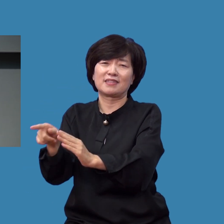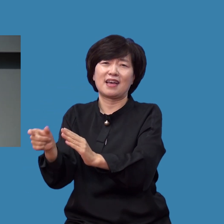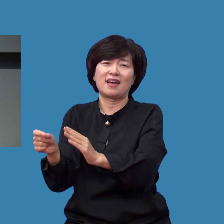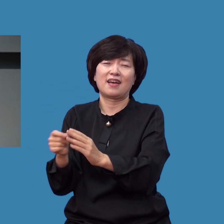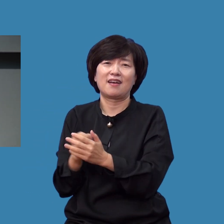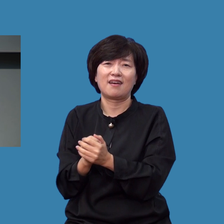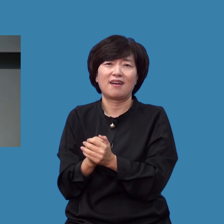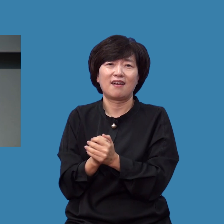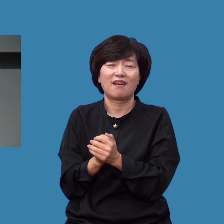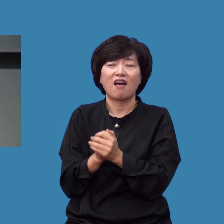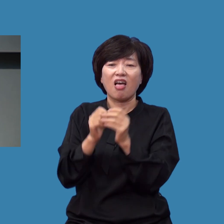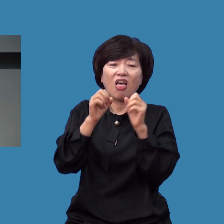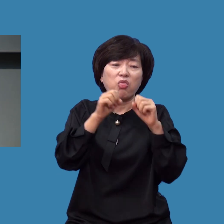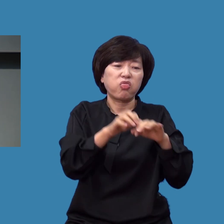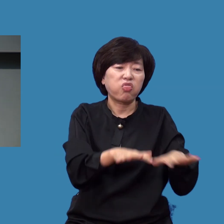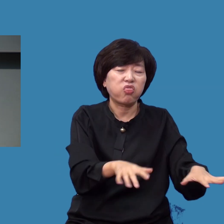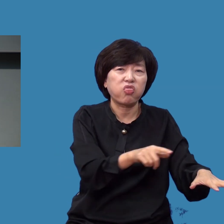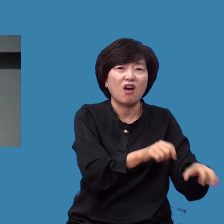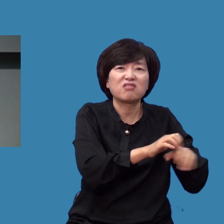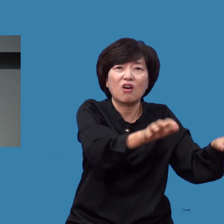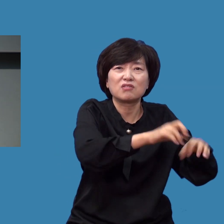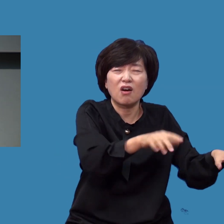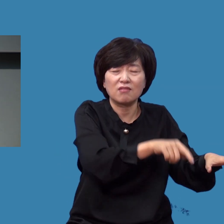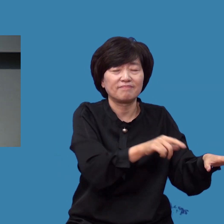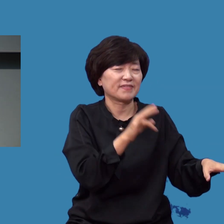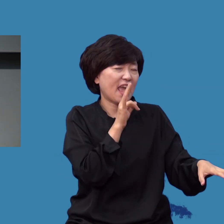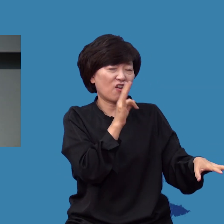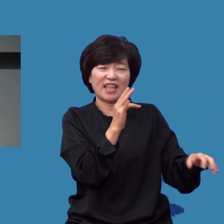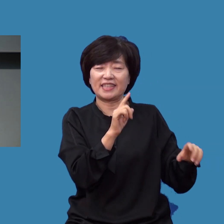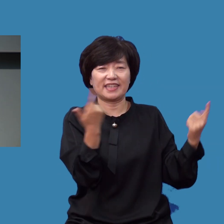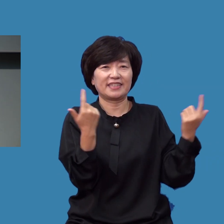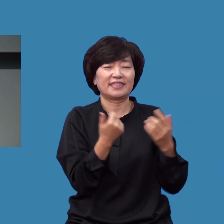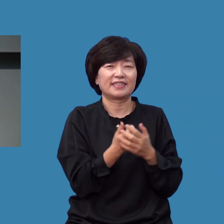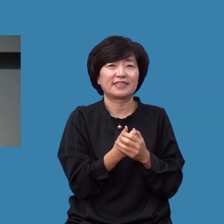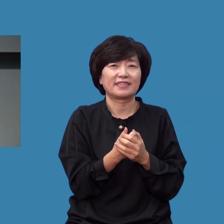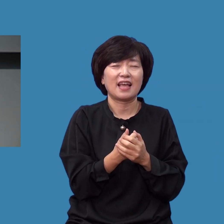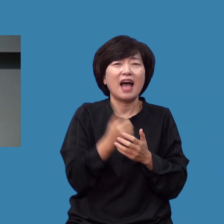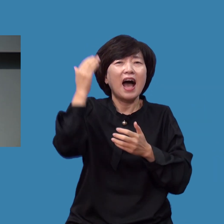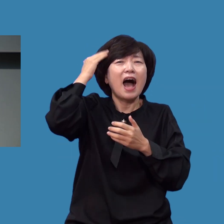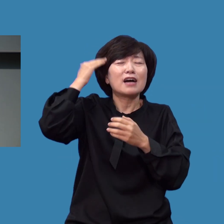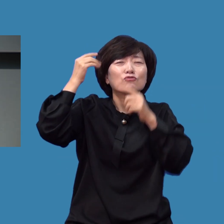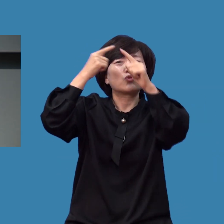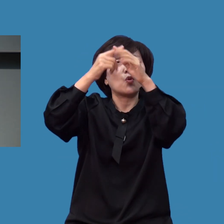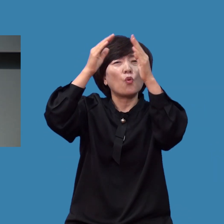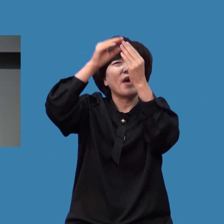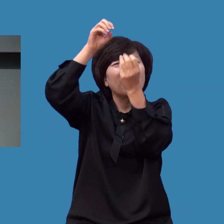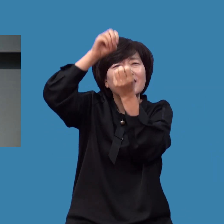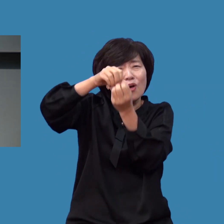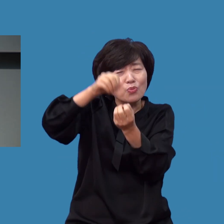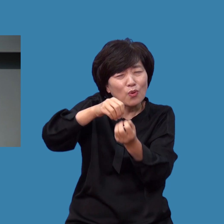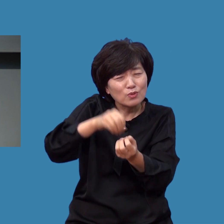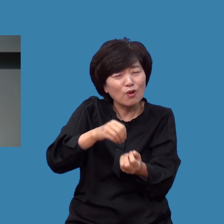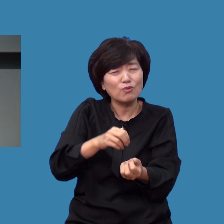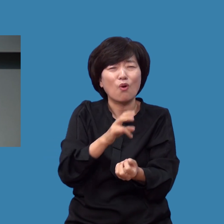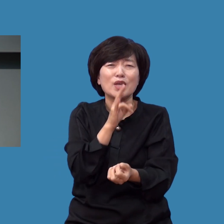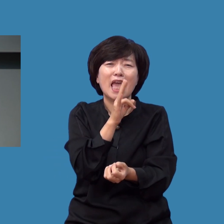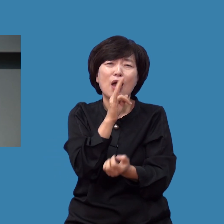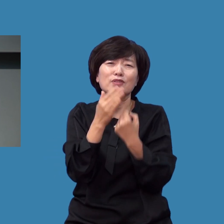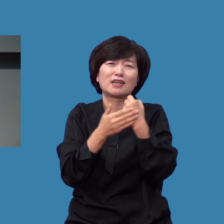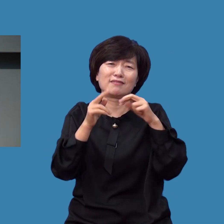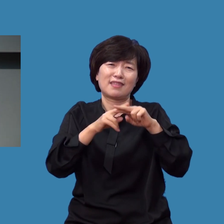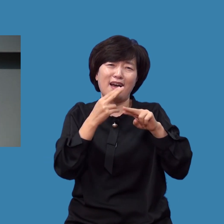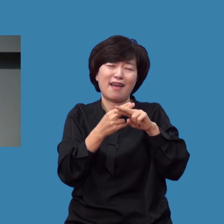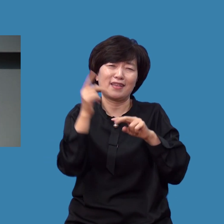그것은 예언의 은사가 아닙니다. 이 한국 교회는 여러분 전통적으로 예언의 은사에 대한 상처가 있습니다. 그래서 교회가요, 특별히